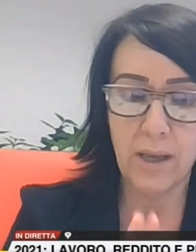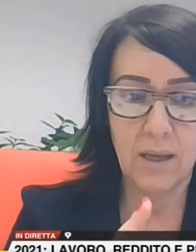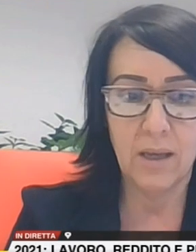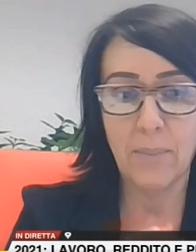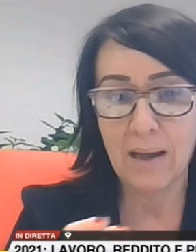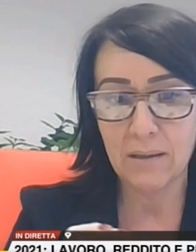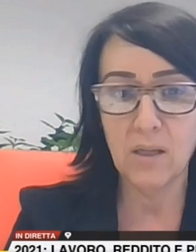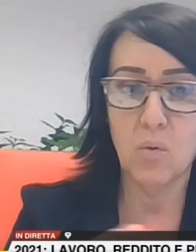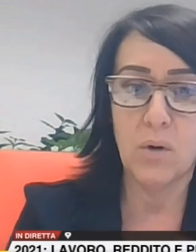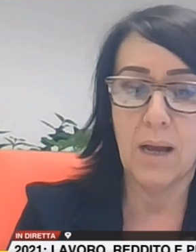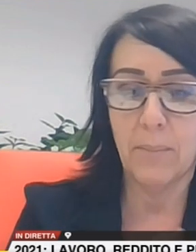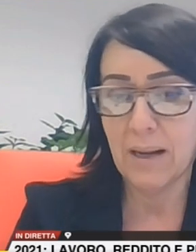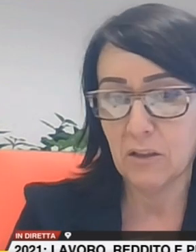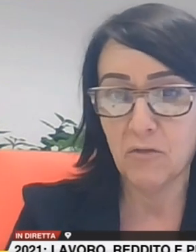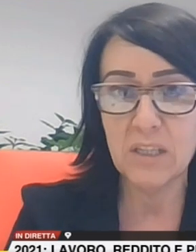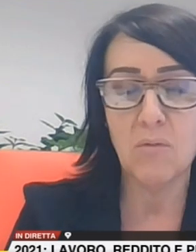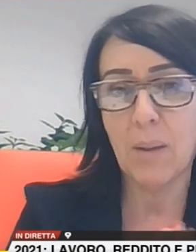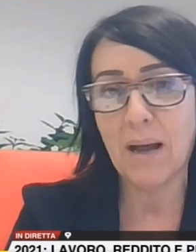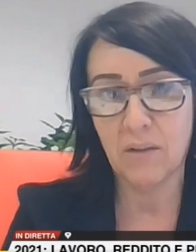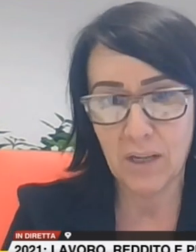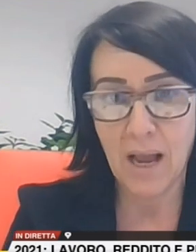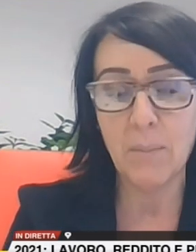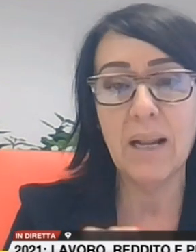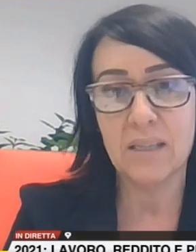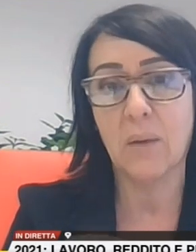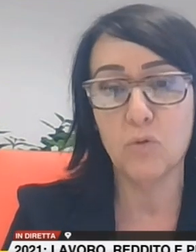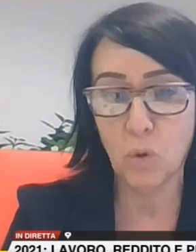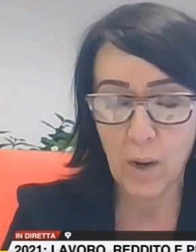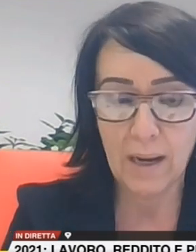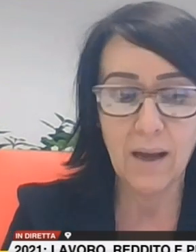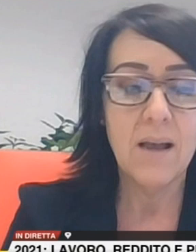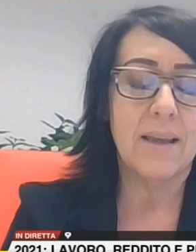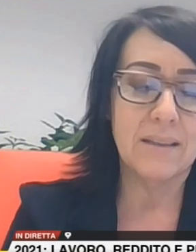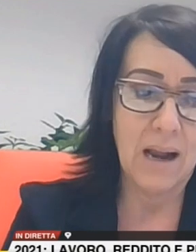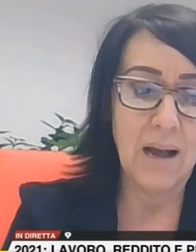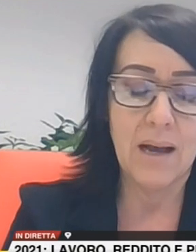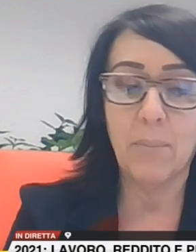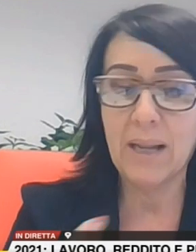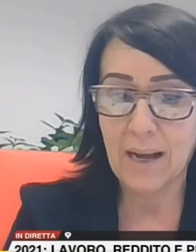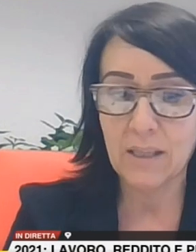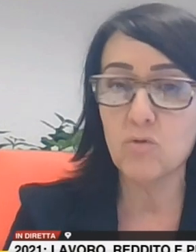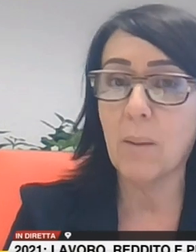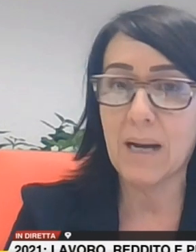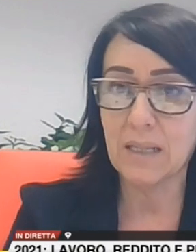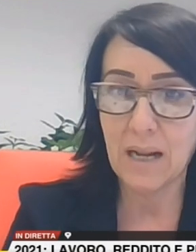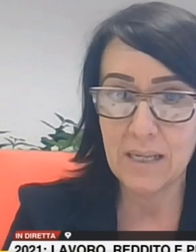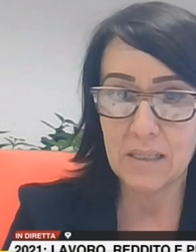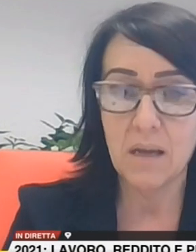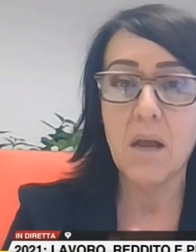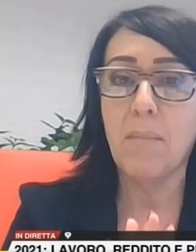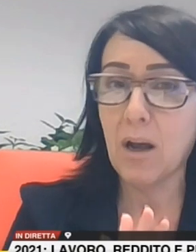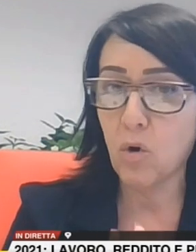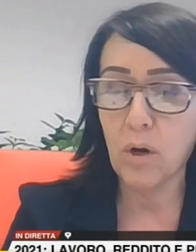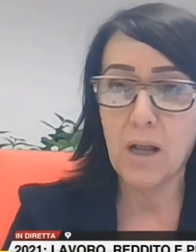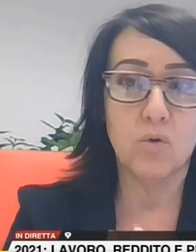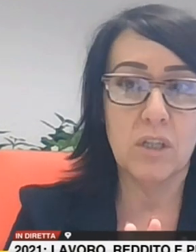due parti, una parte fissa e una parte variabile, che sarà appunto quella che andrà applicata sulla base dell'ISE,